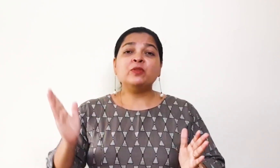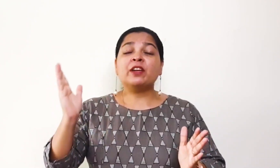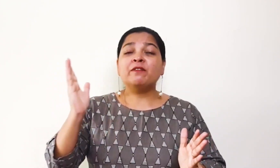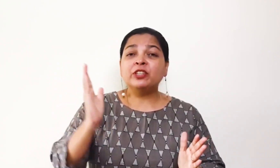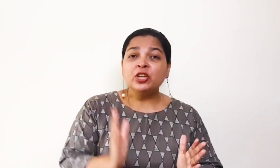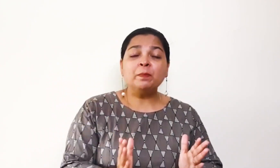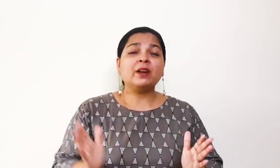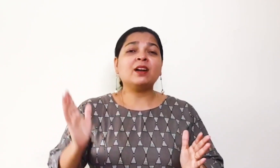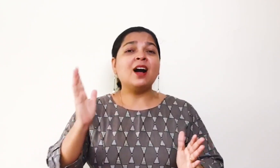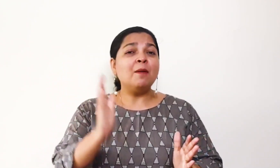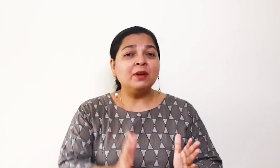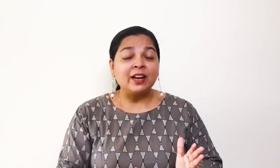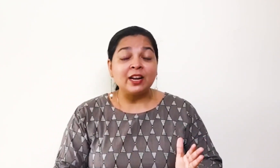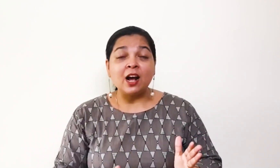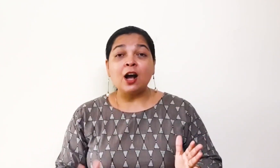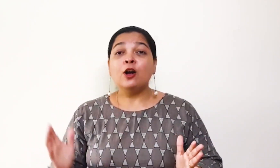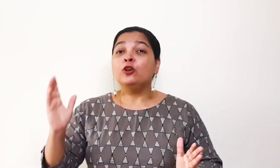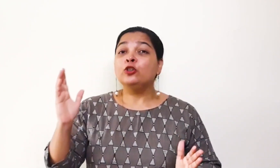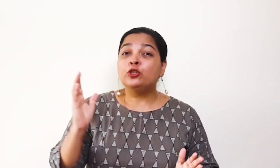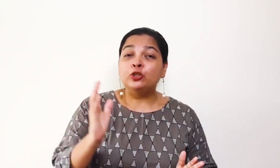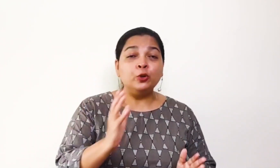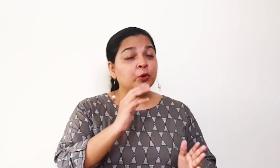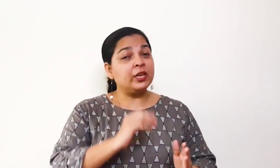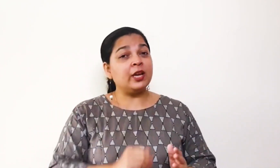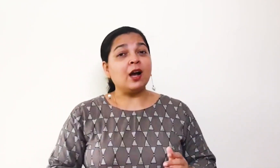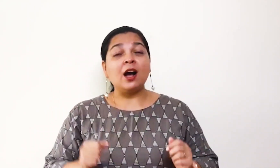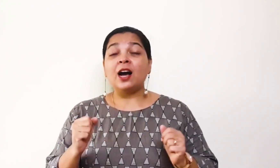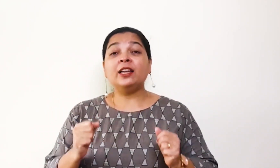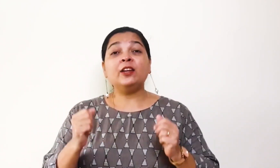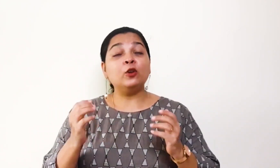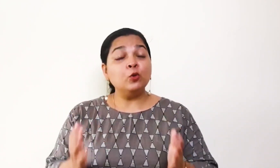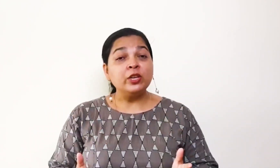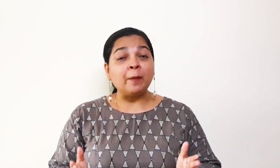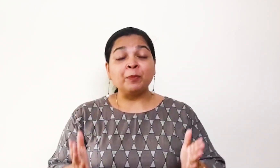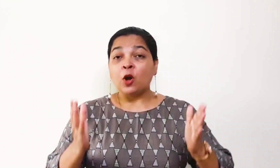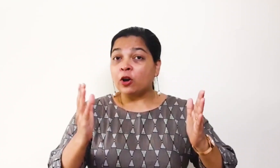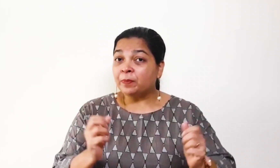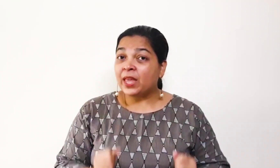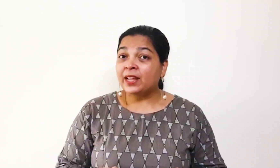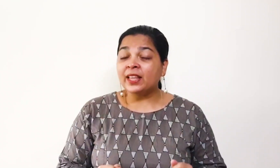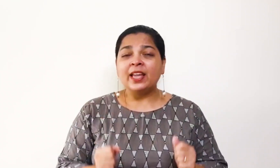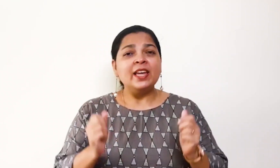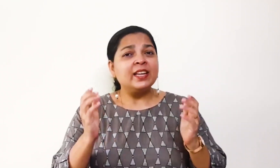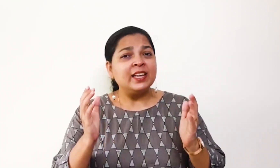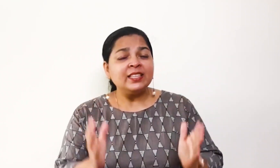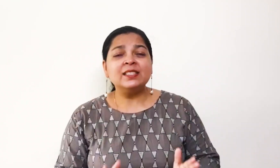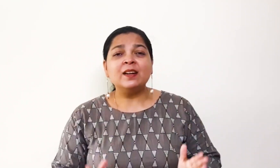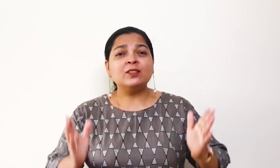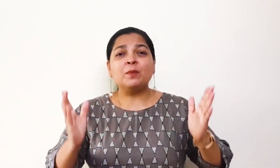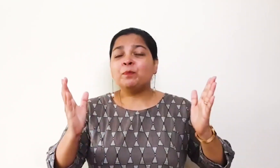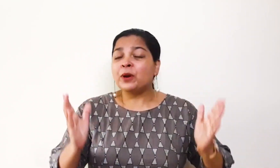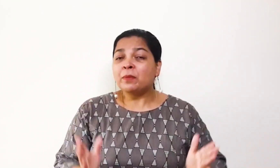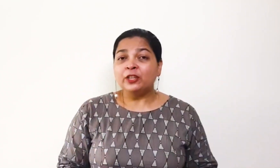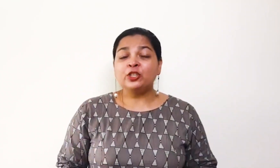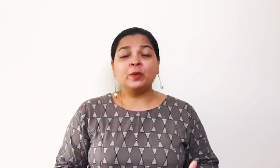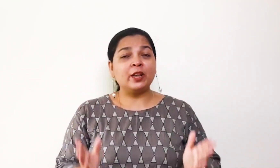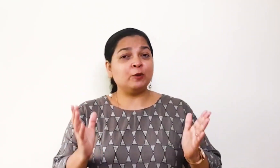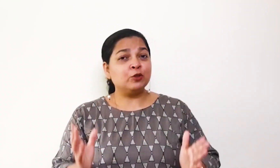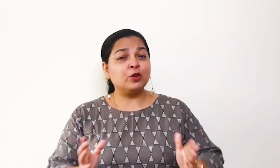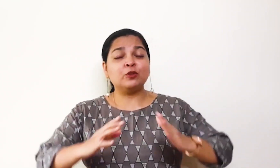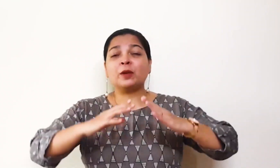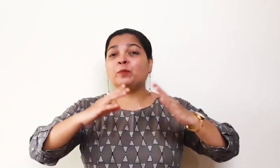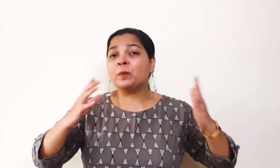तुरंत परमेश्वरंक आज्ञा अनुसारे काम आरंभ कले। हालेलुया। एवं आमे एहा देखिलु जे